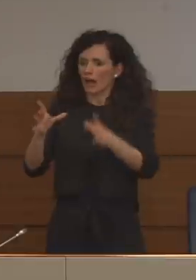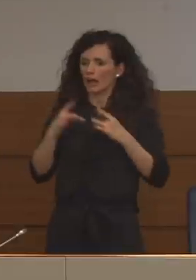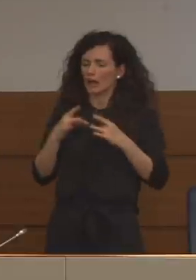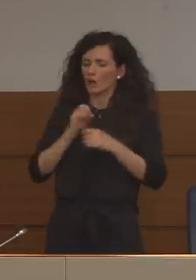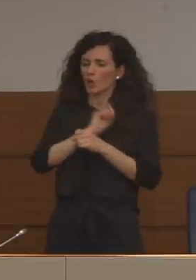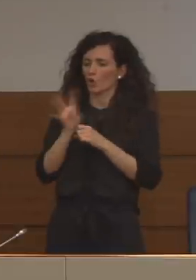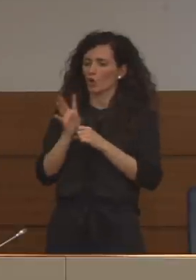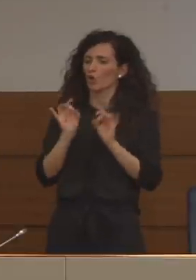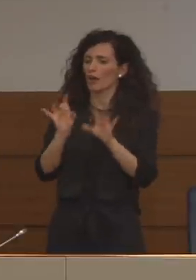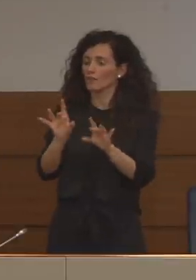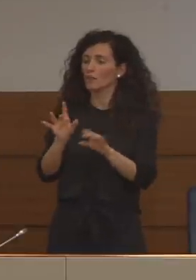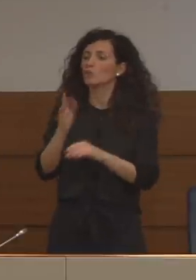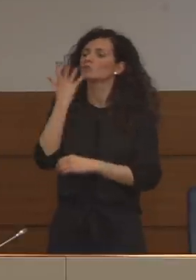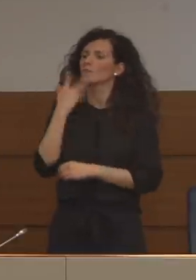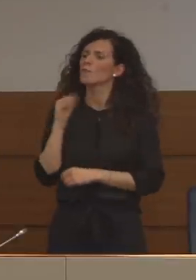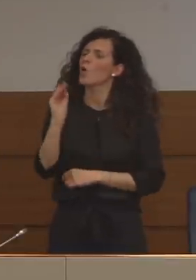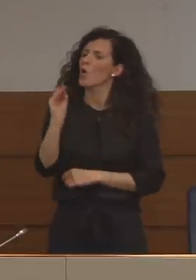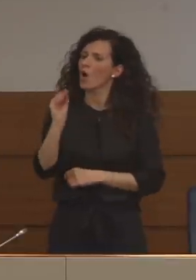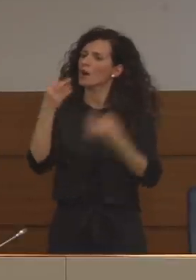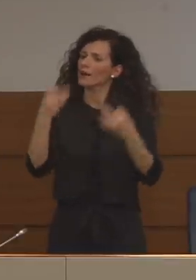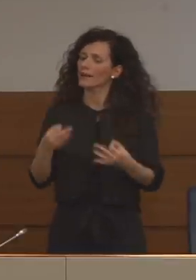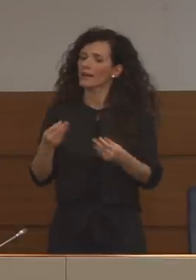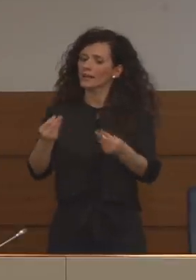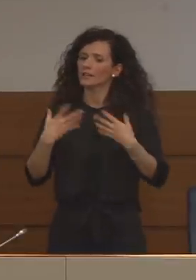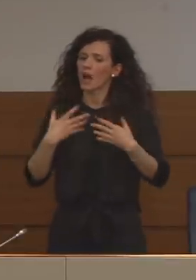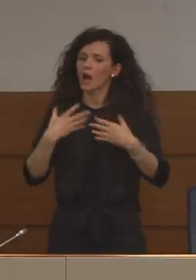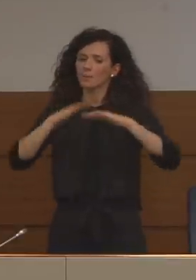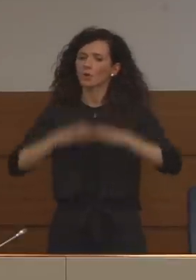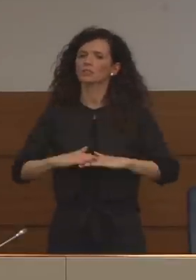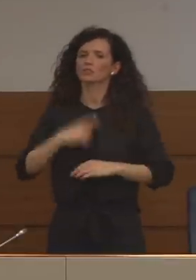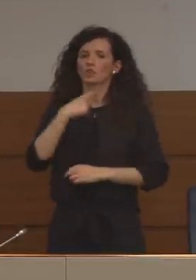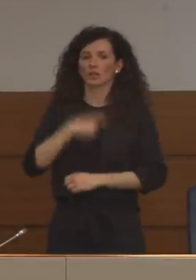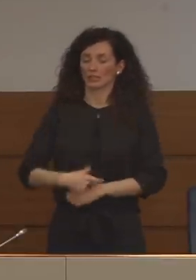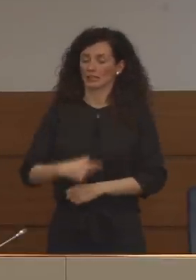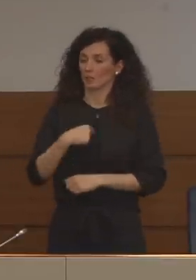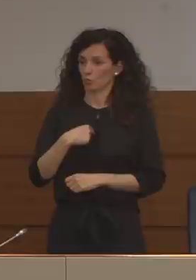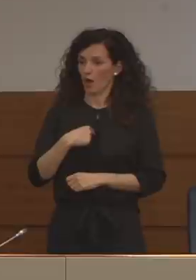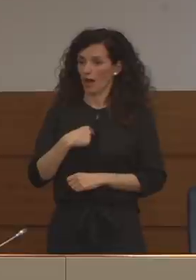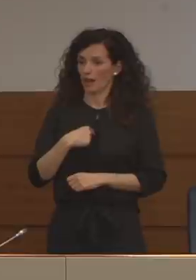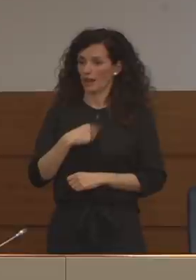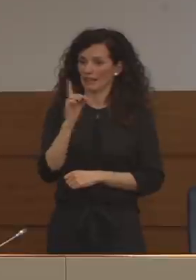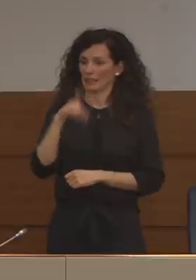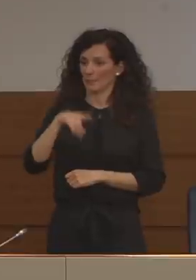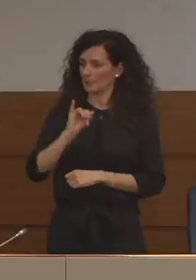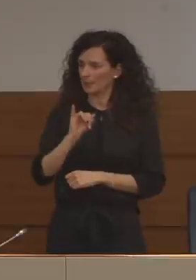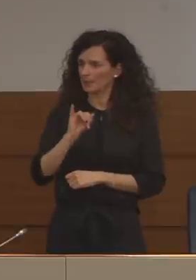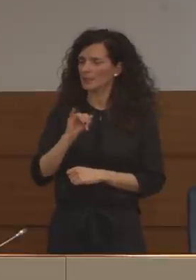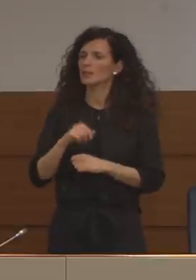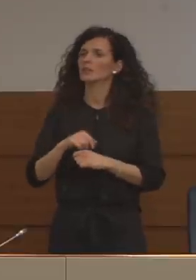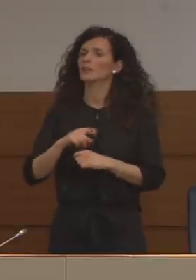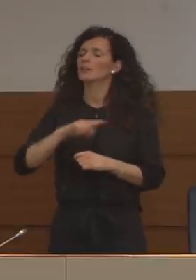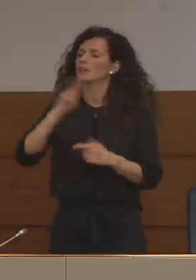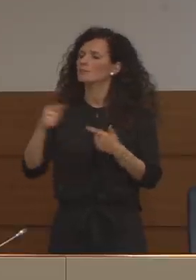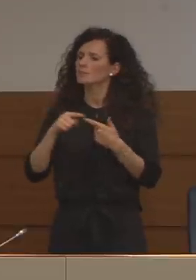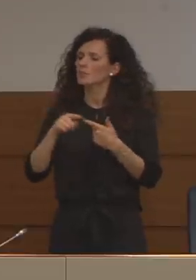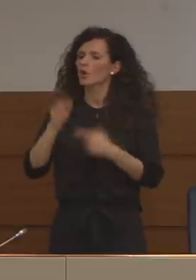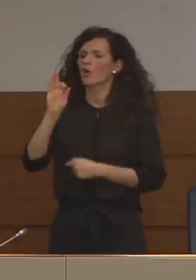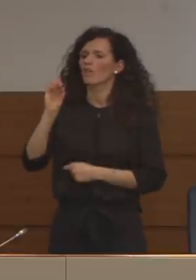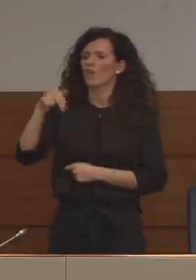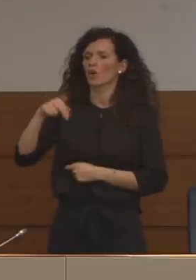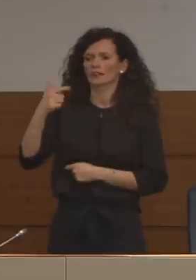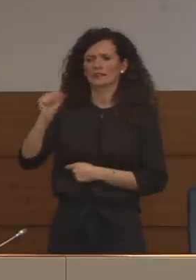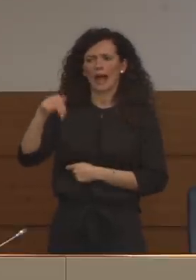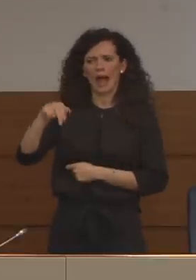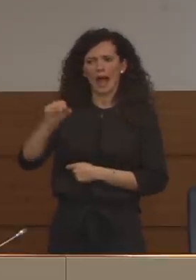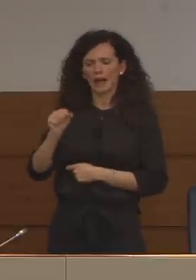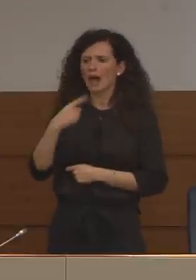le protezioni individuali anche se prima già riuscito in parte e l'altra cosa è fontana dice noi faremo